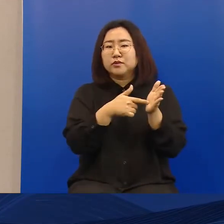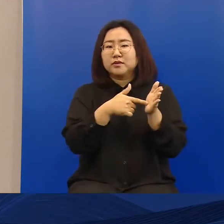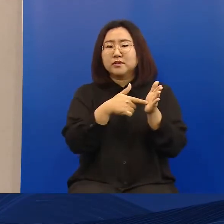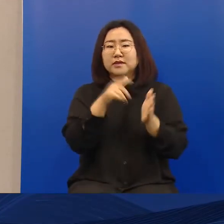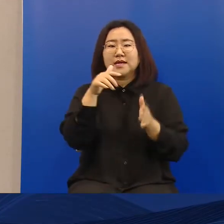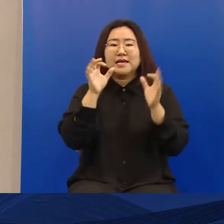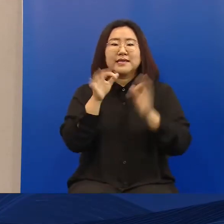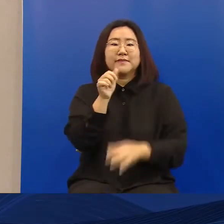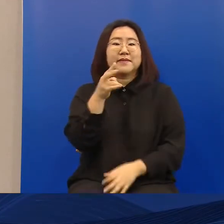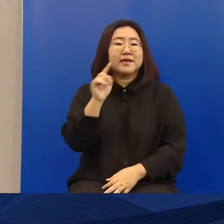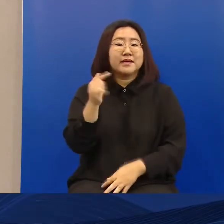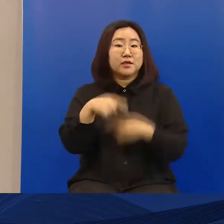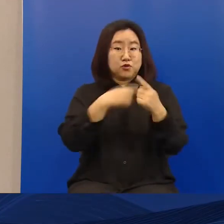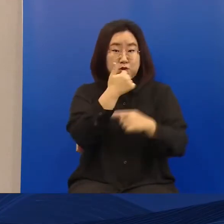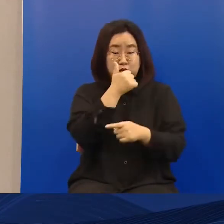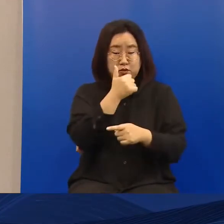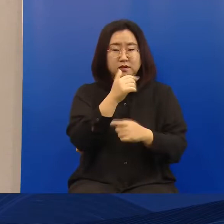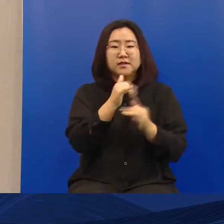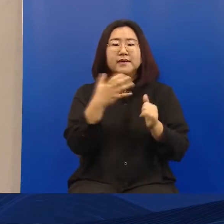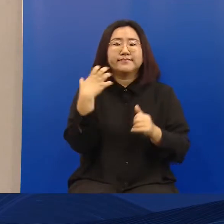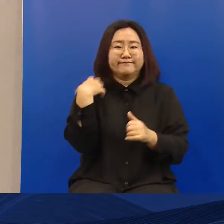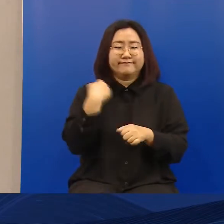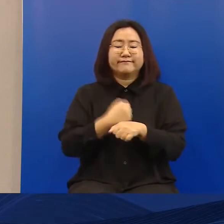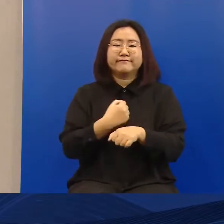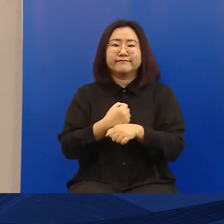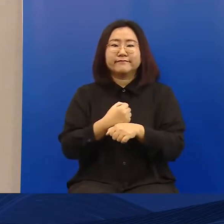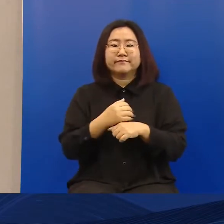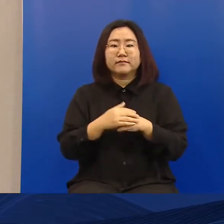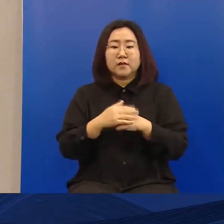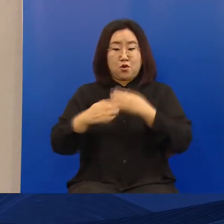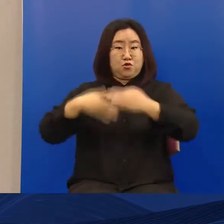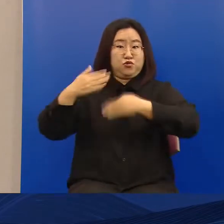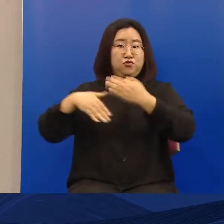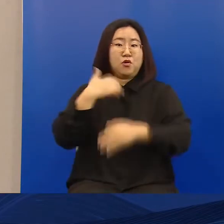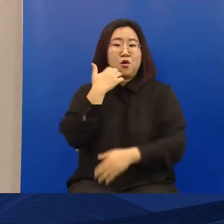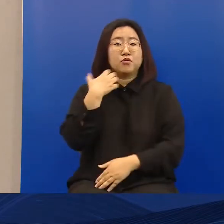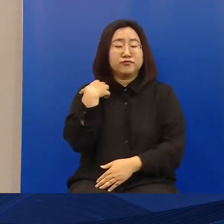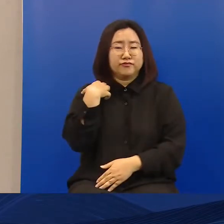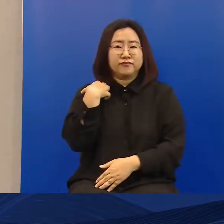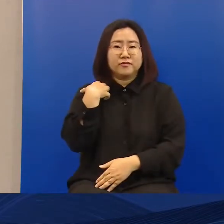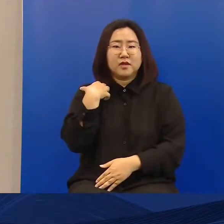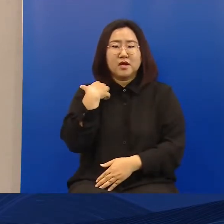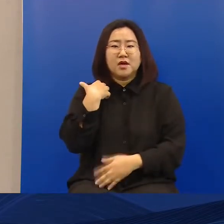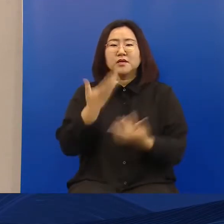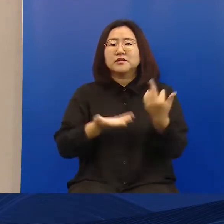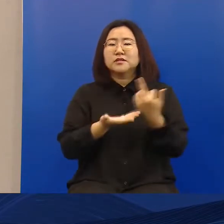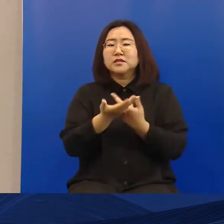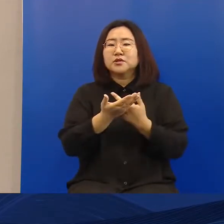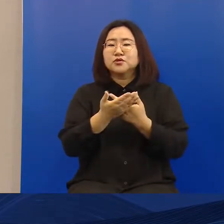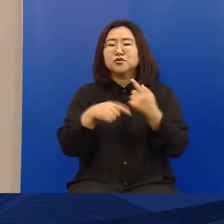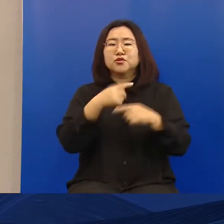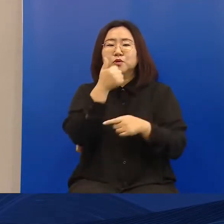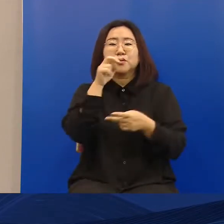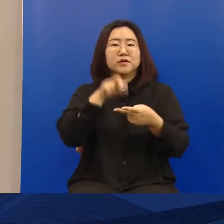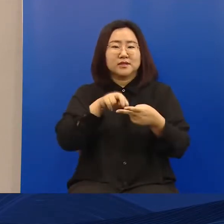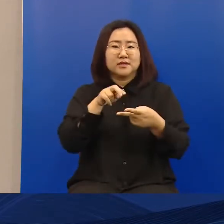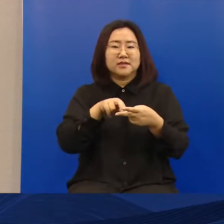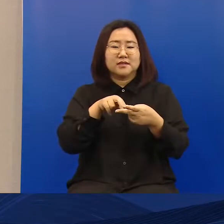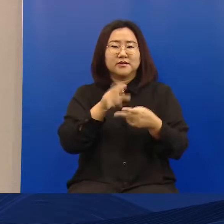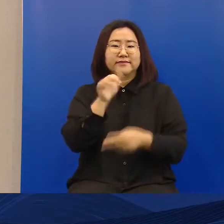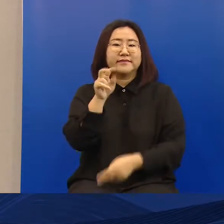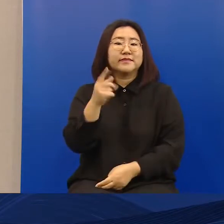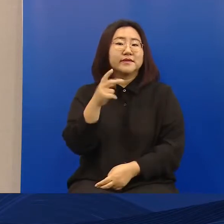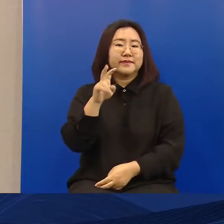농화복지관 김혜란 수어 통역사가 함께 해주시겠고요. 한국 수어 통역은 제주특별자치도